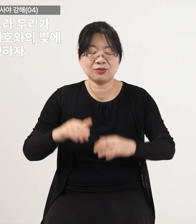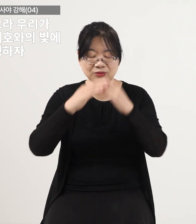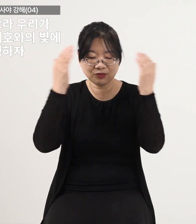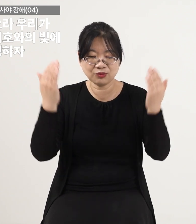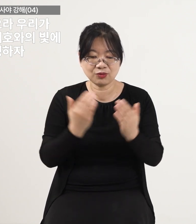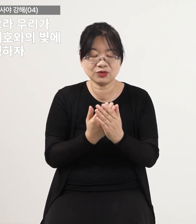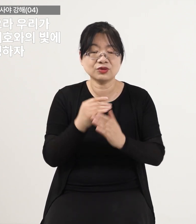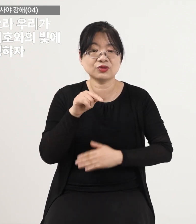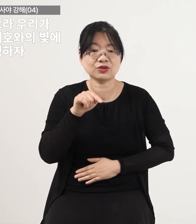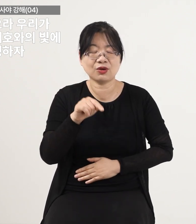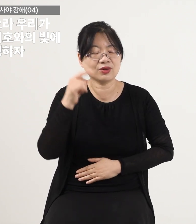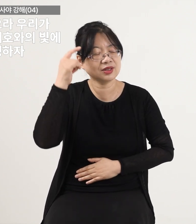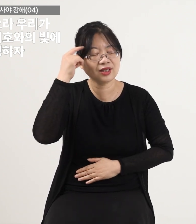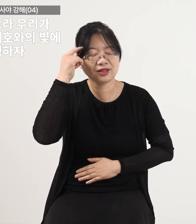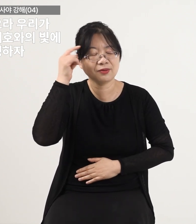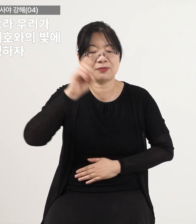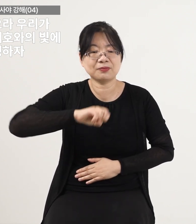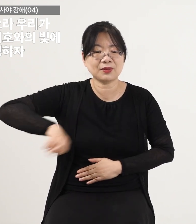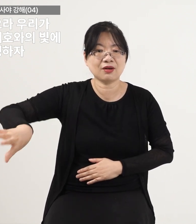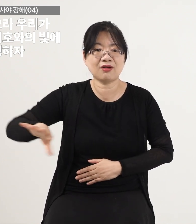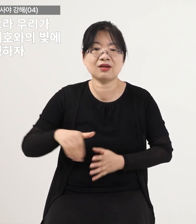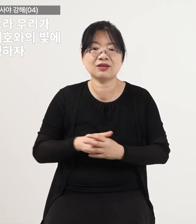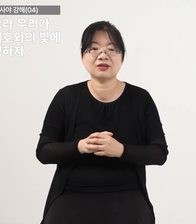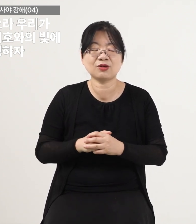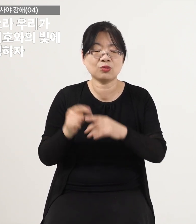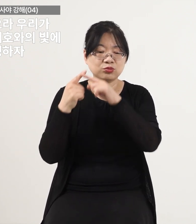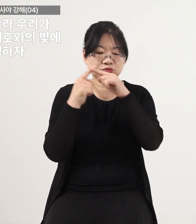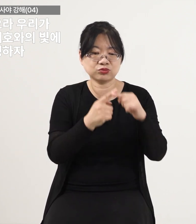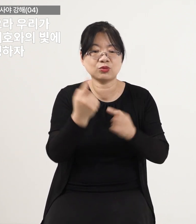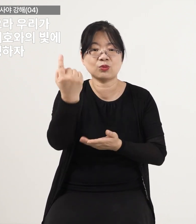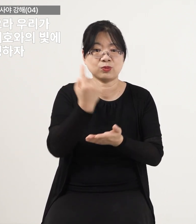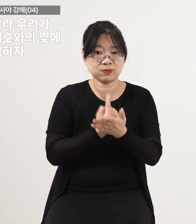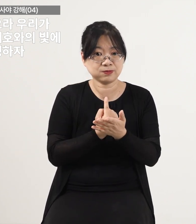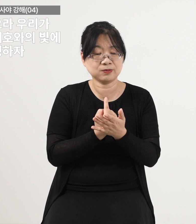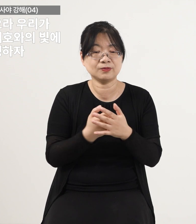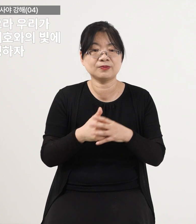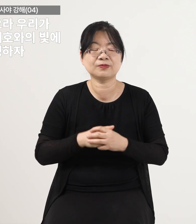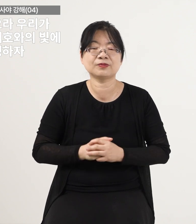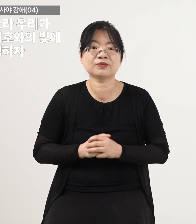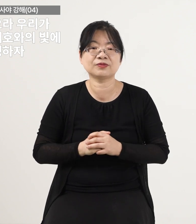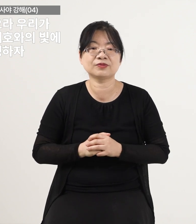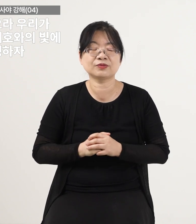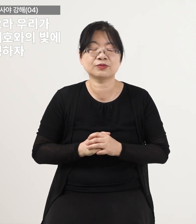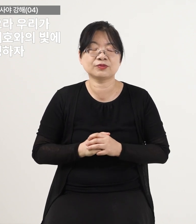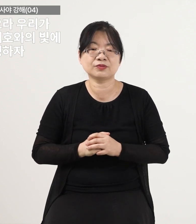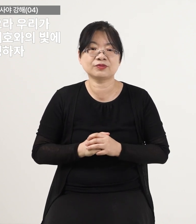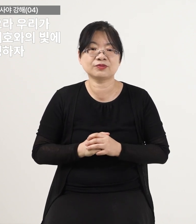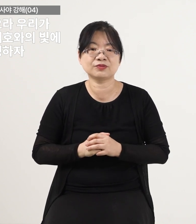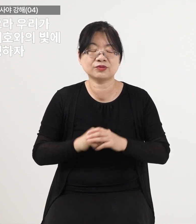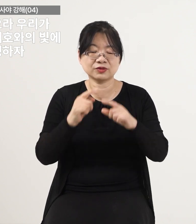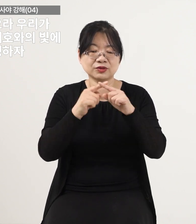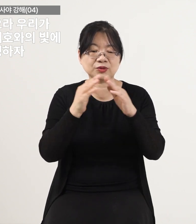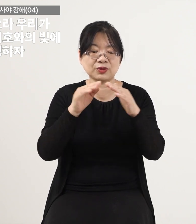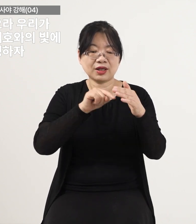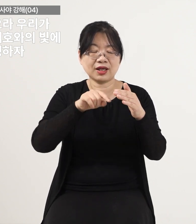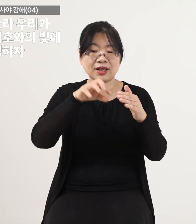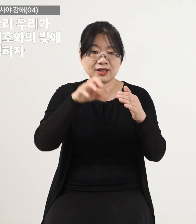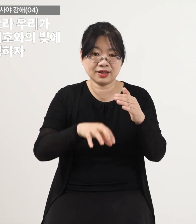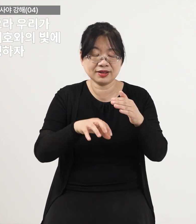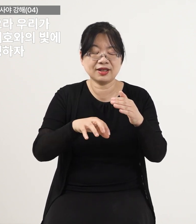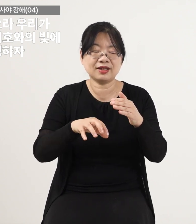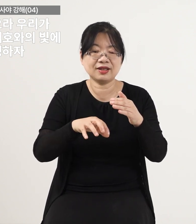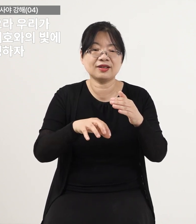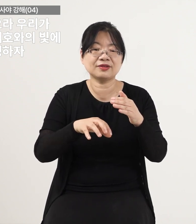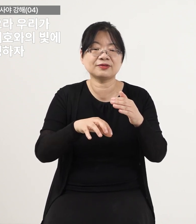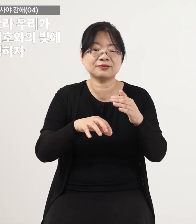다 아무것도 생각 안 하고 그냥 무조건 왔대요. 그래서 탁 교회 안에 발을